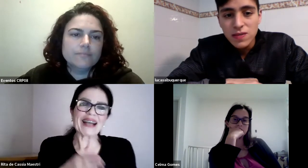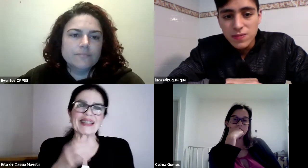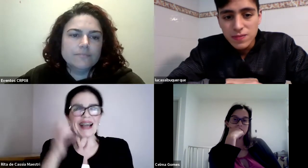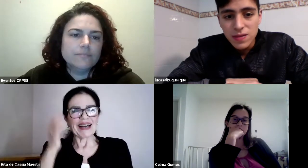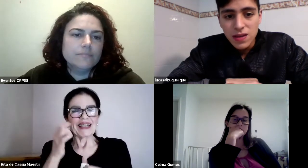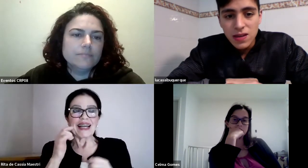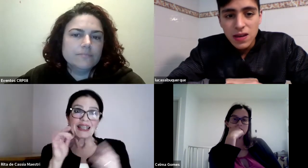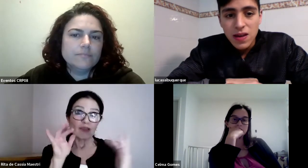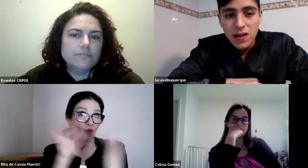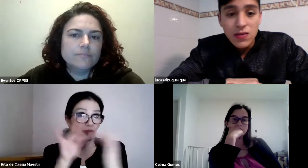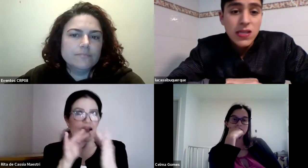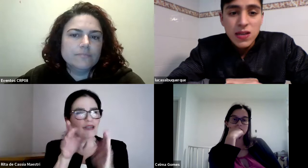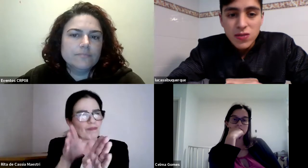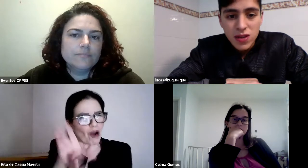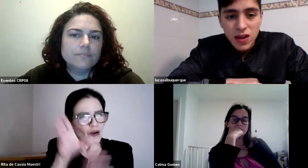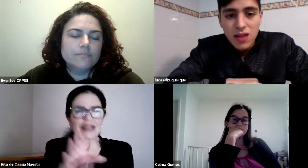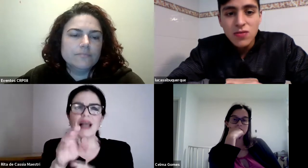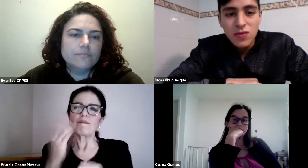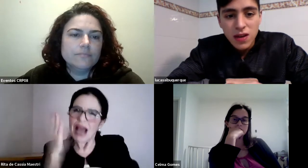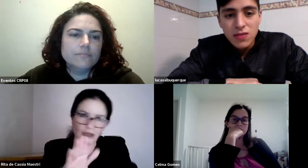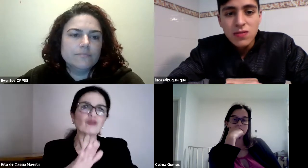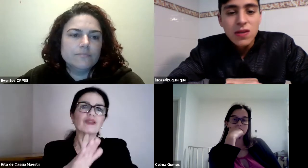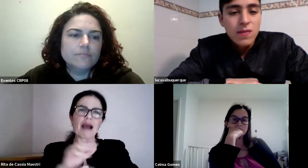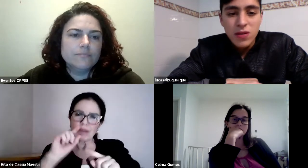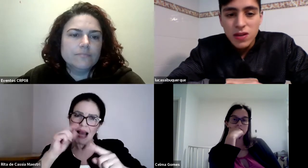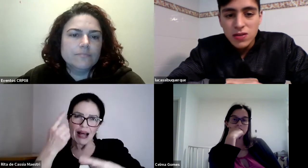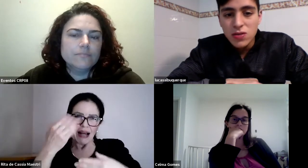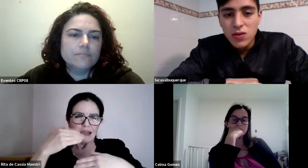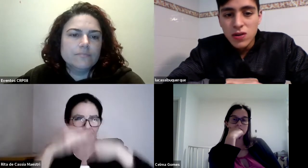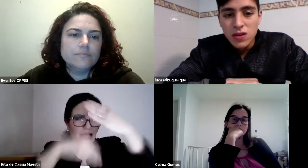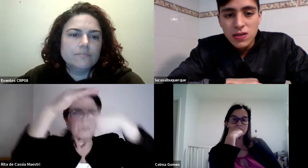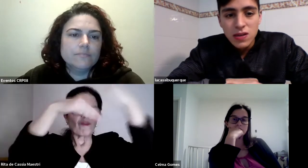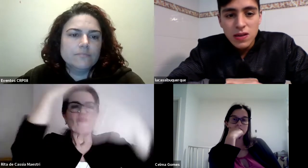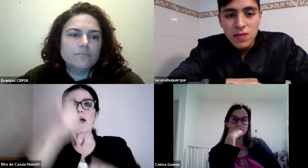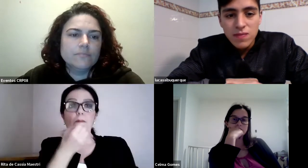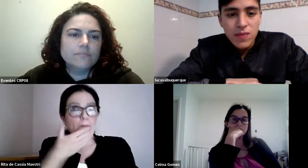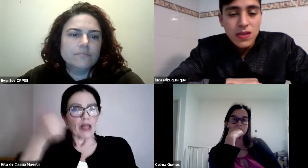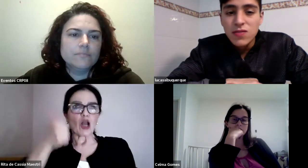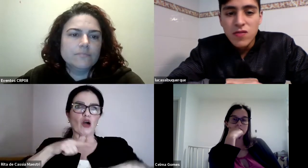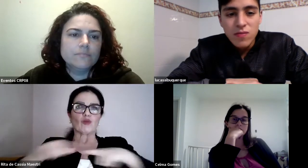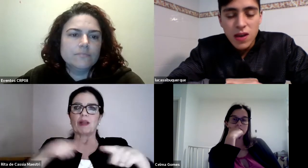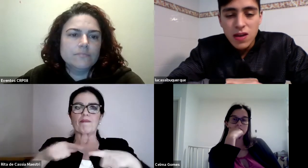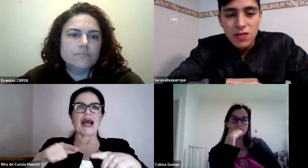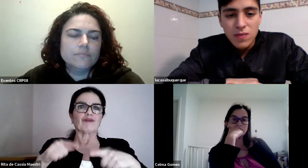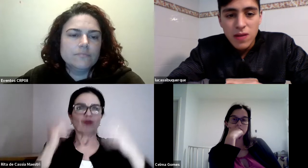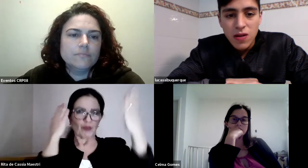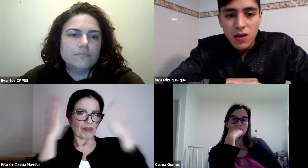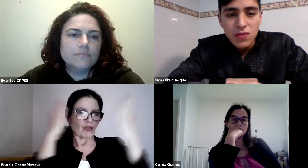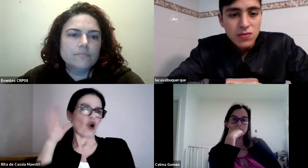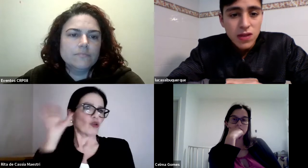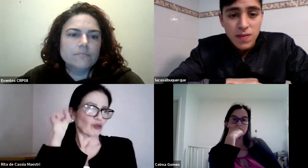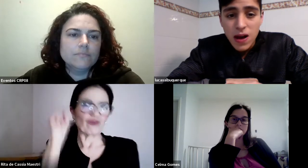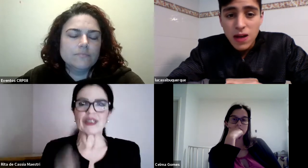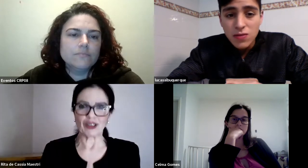informações. O acesso é direto, o contato para orientações, para desenvolvimento, para melhora